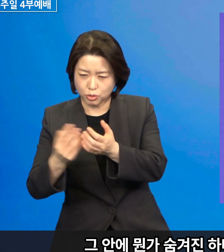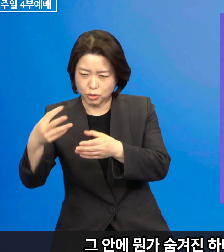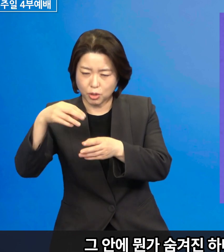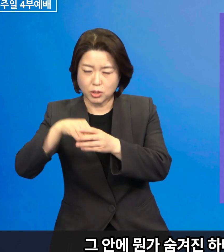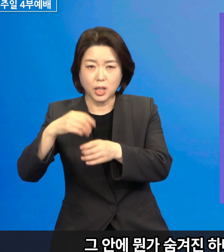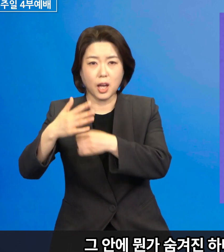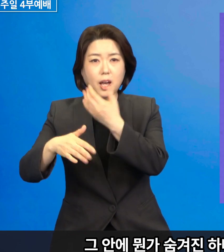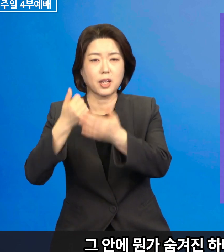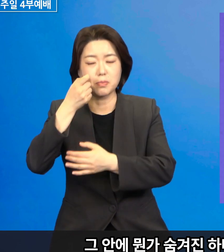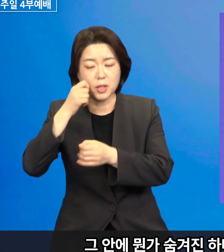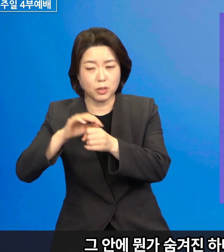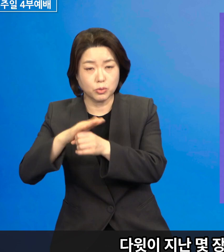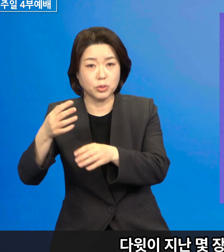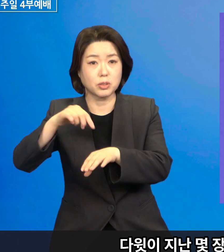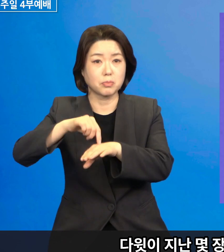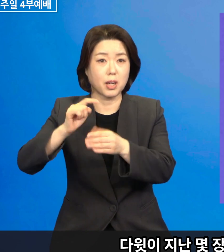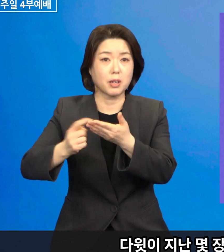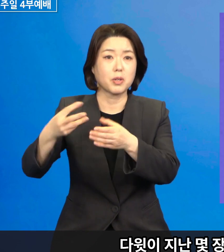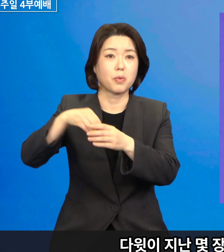담겨 있어요.